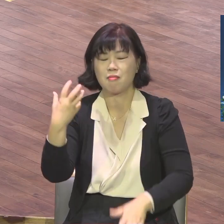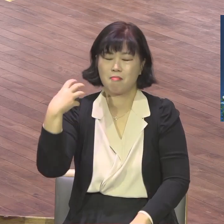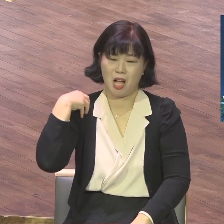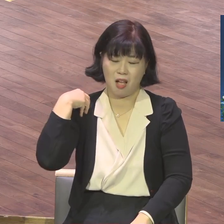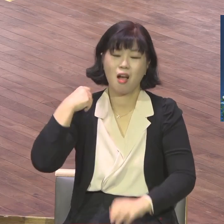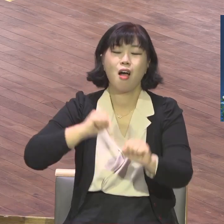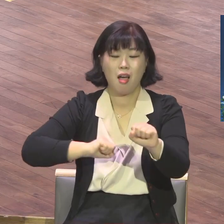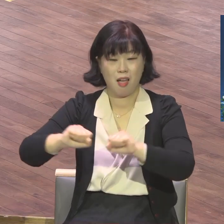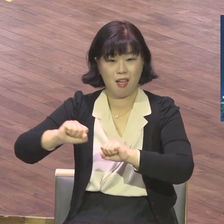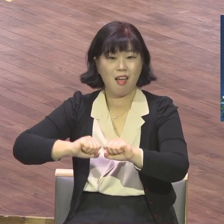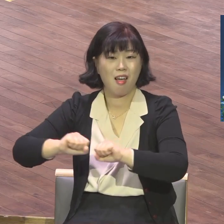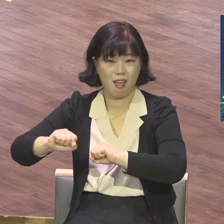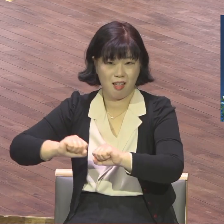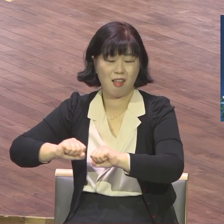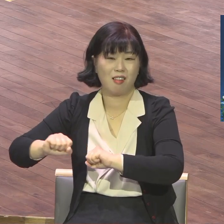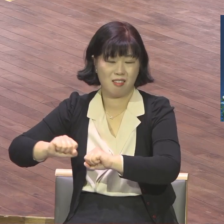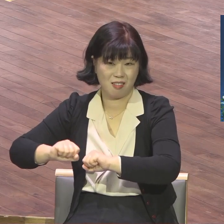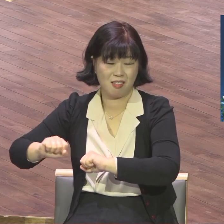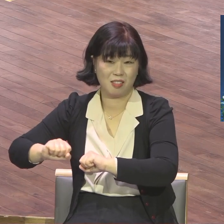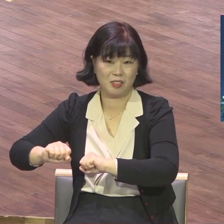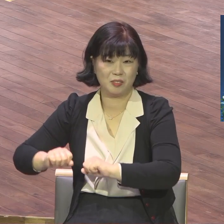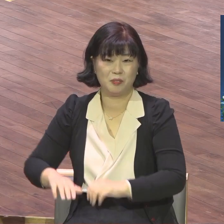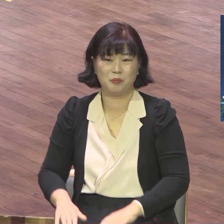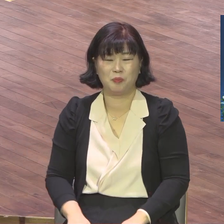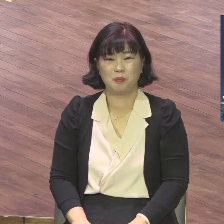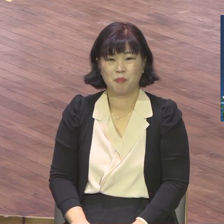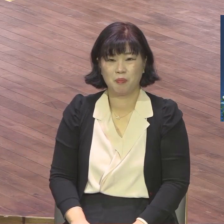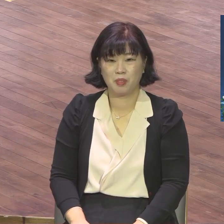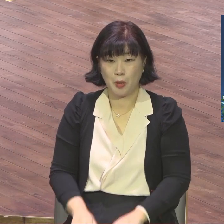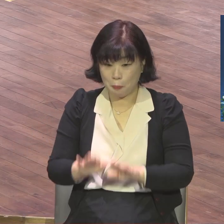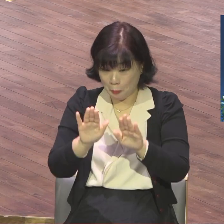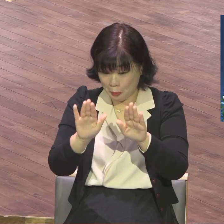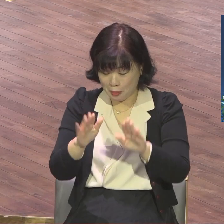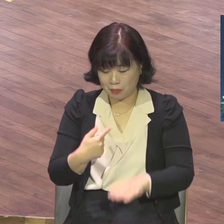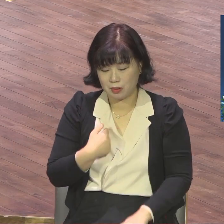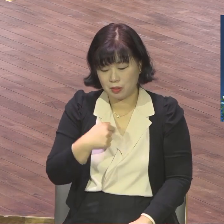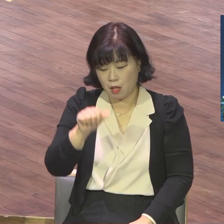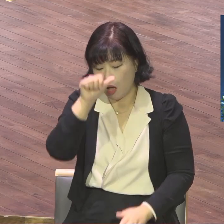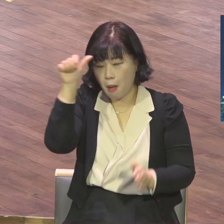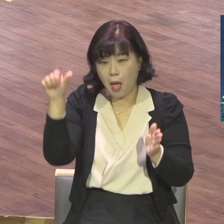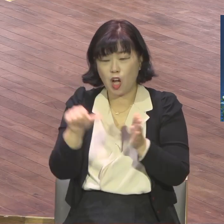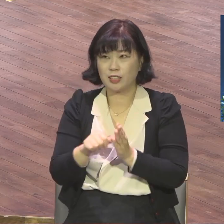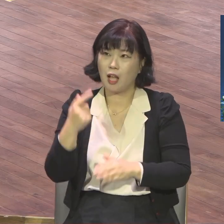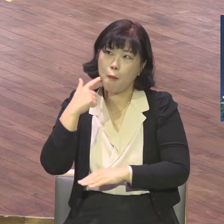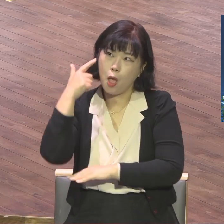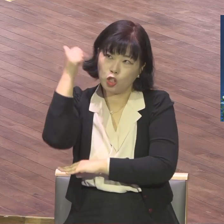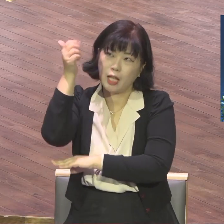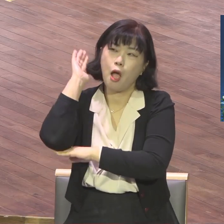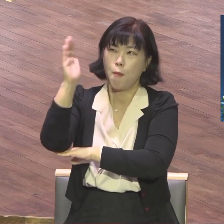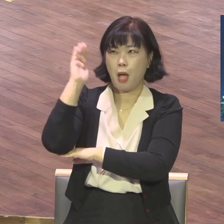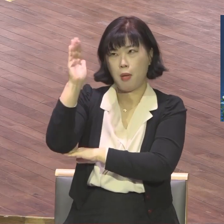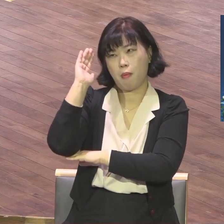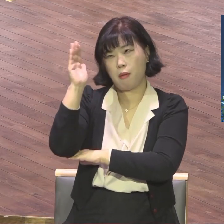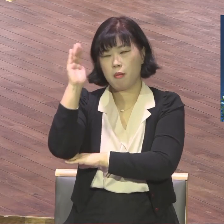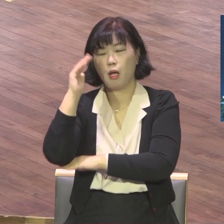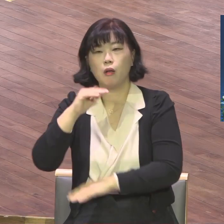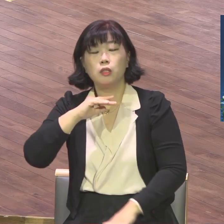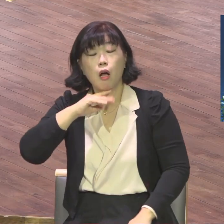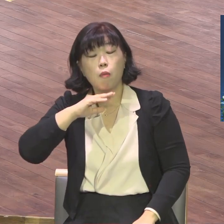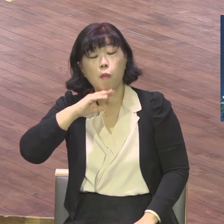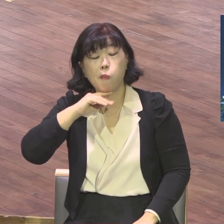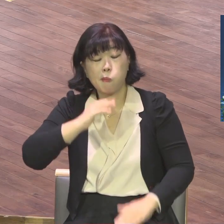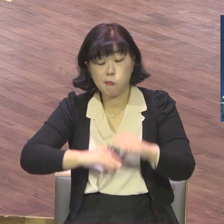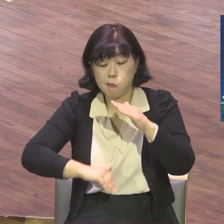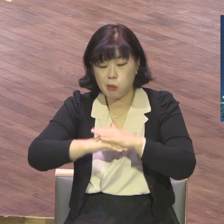아니, 목사를 평생 목회하다가 말이요, 나이가 됐다고, 나이 70살 됐다고 은퇴해야 돼요. 이 지금 현재 한국의 교단들이